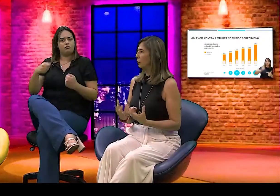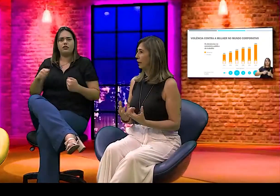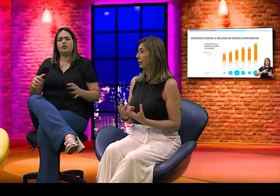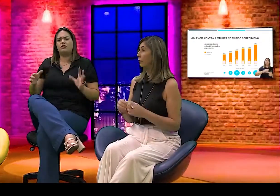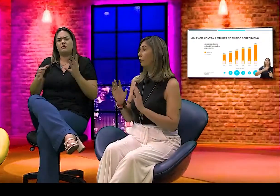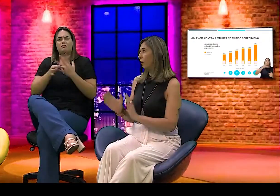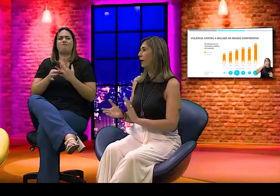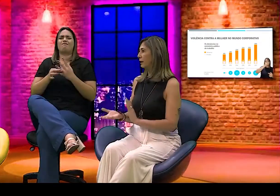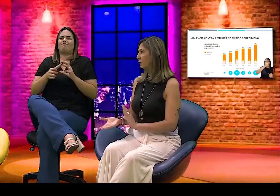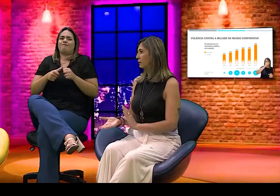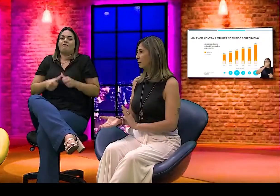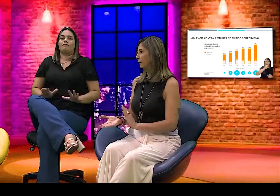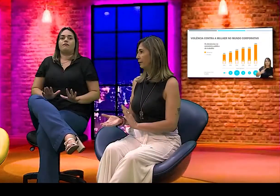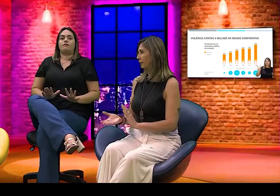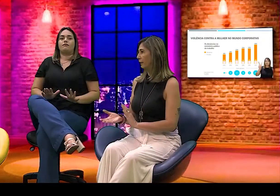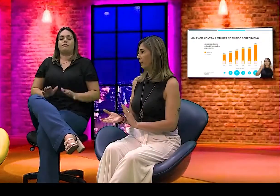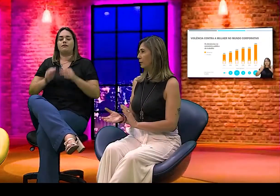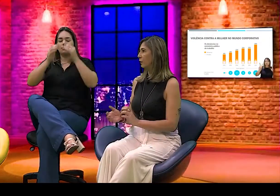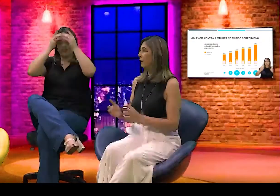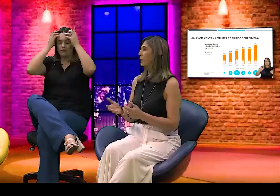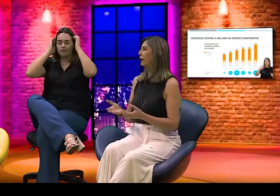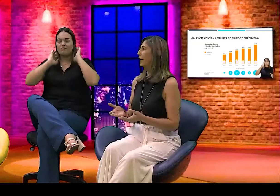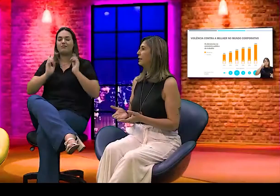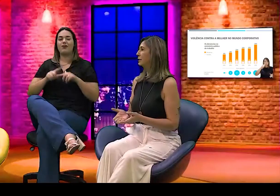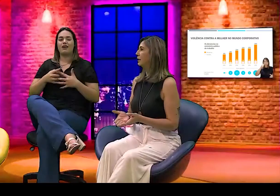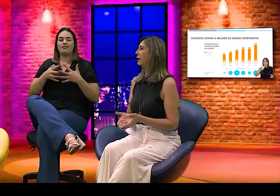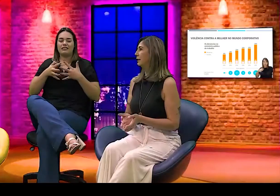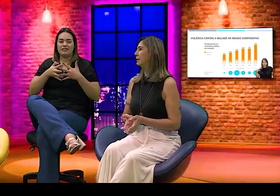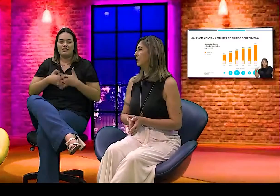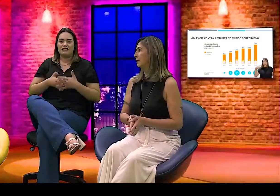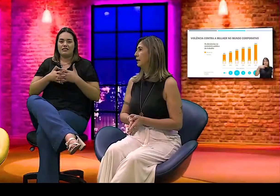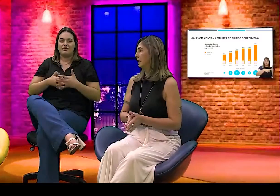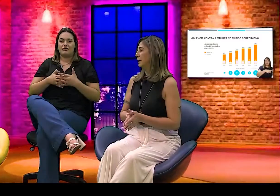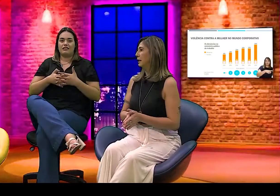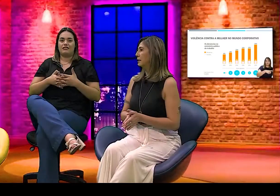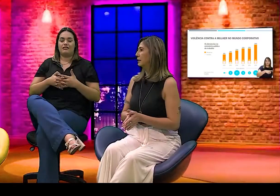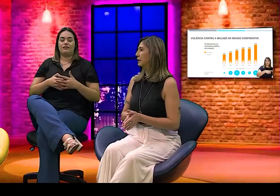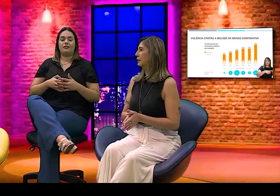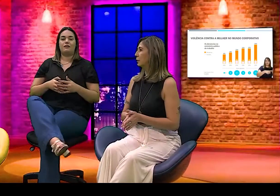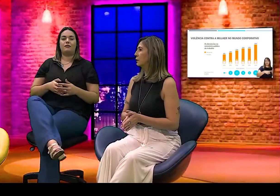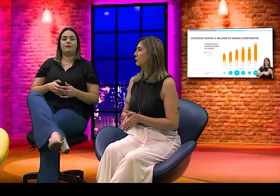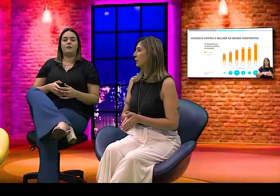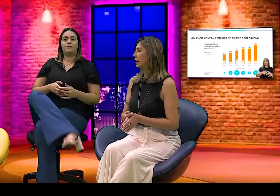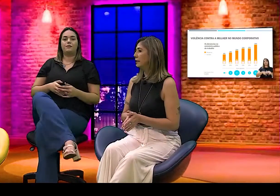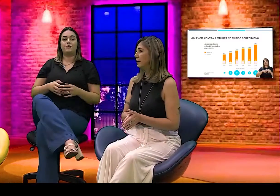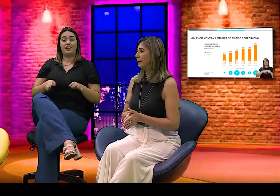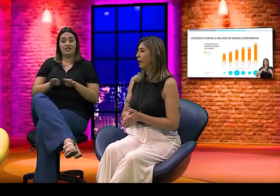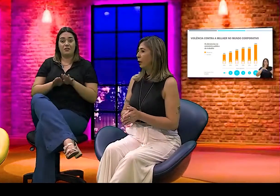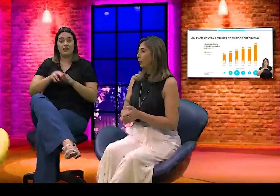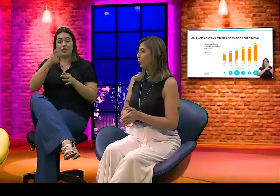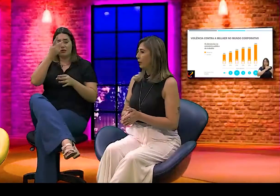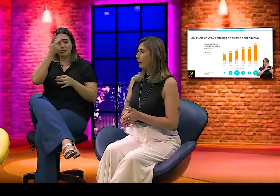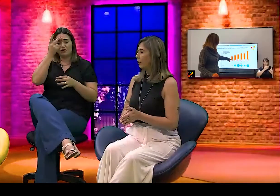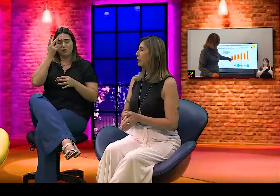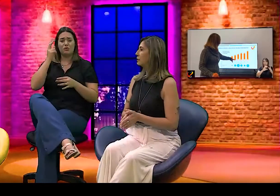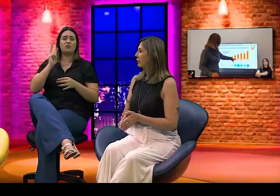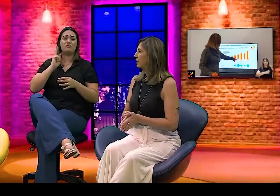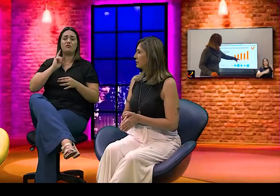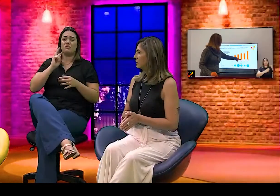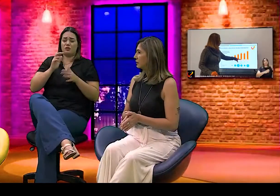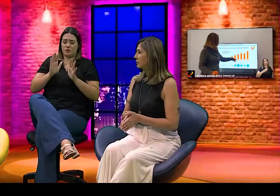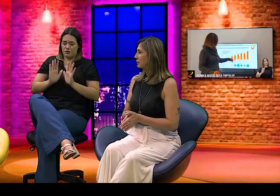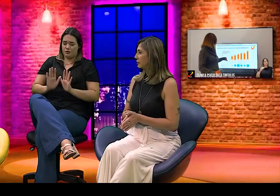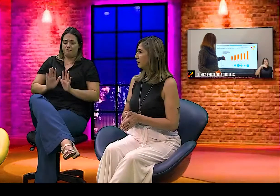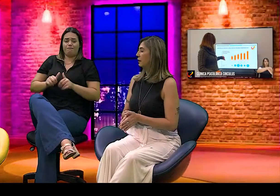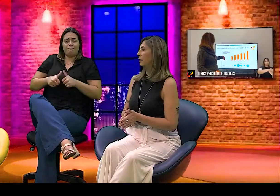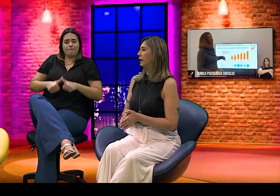situação complicada. Fora isso, a pessoa permanece, né, nessa situação de violência, porque muitas